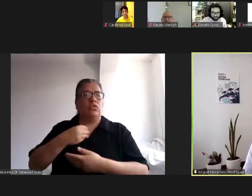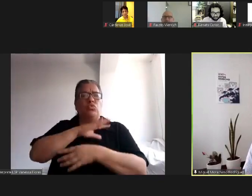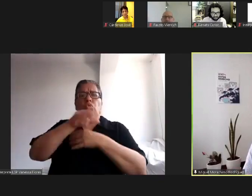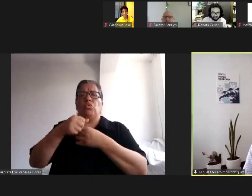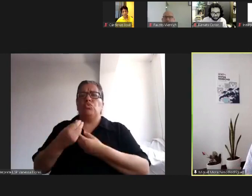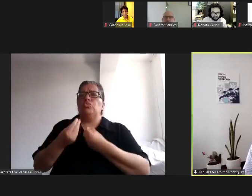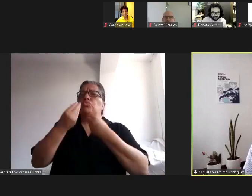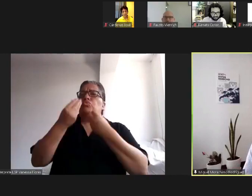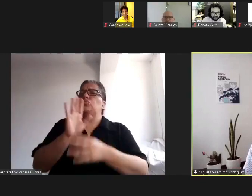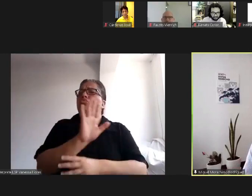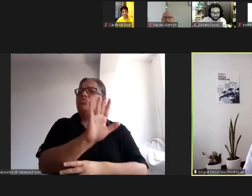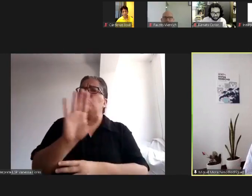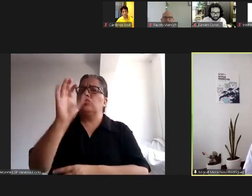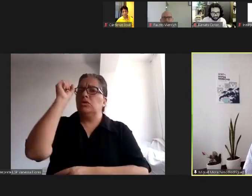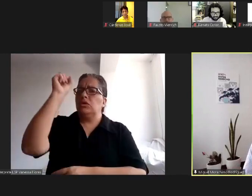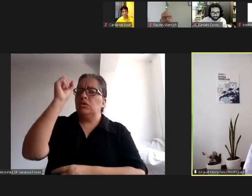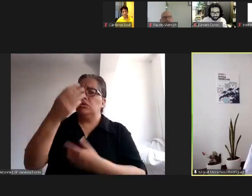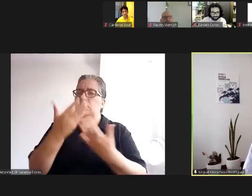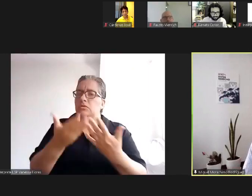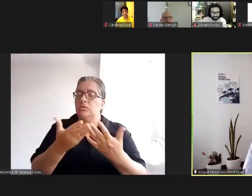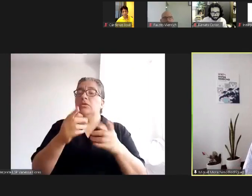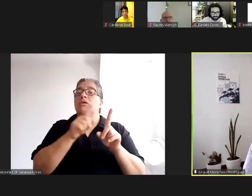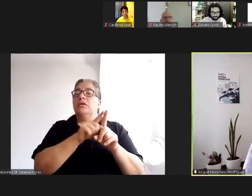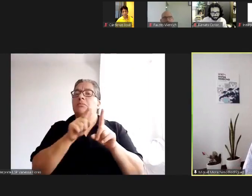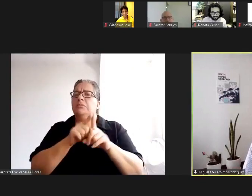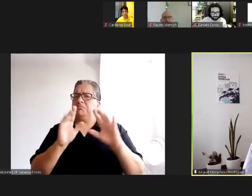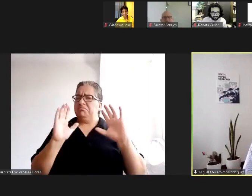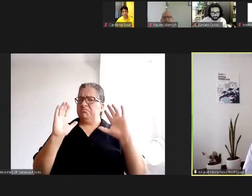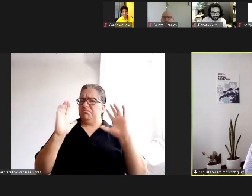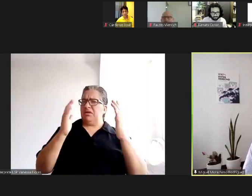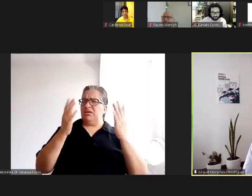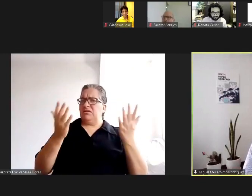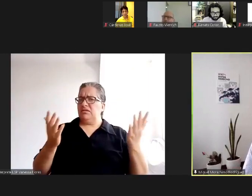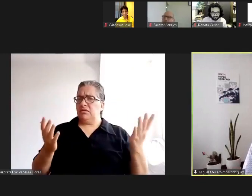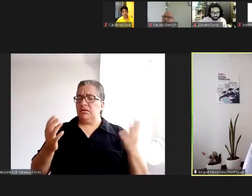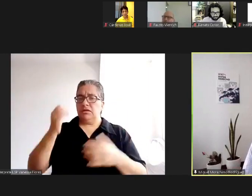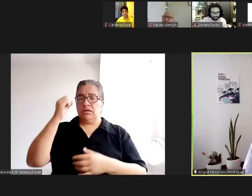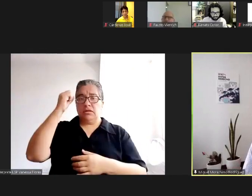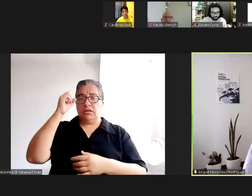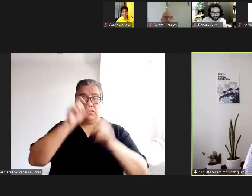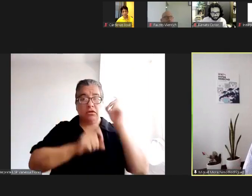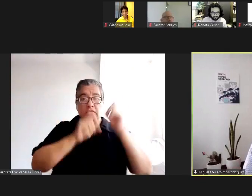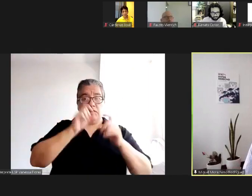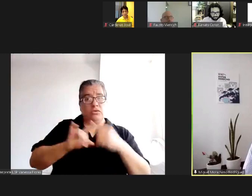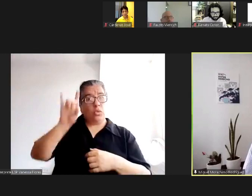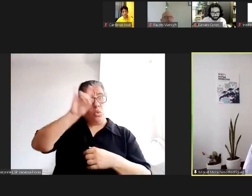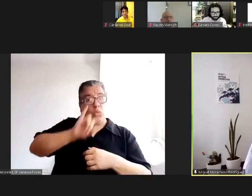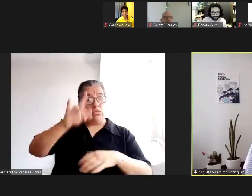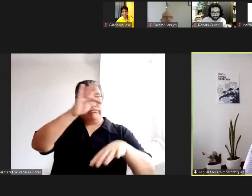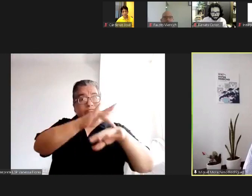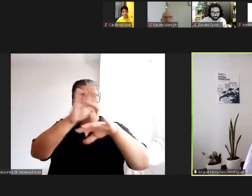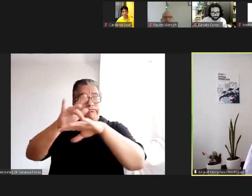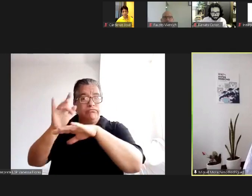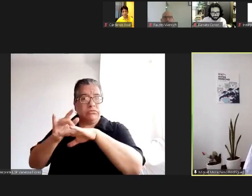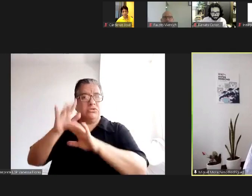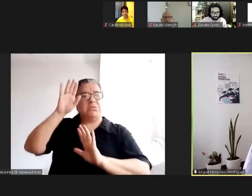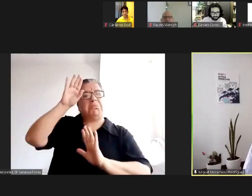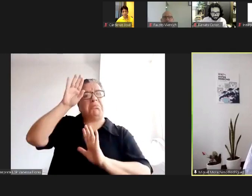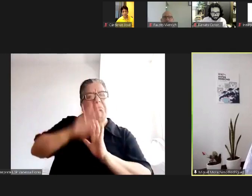autor, al mismo tiempo pareciera que los derechos que le da a los usuarios son mucho menores